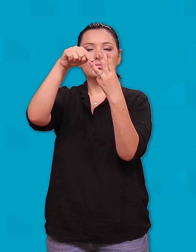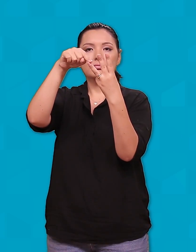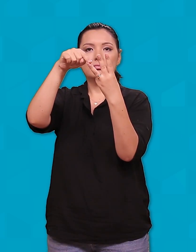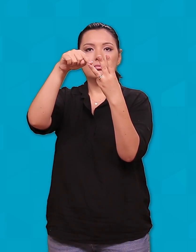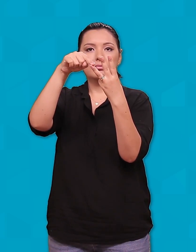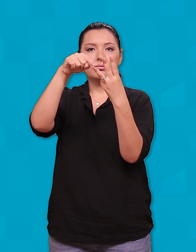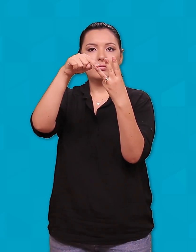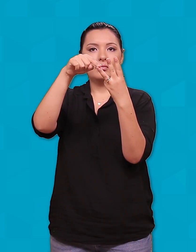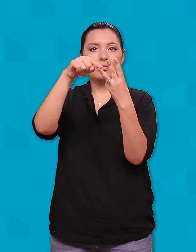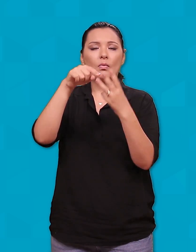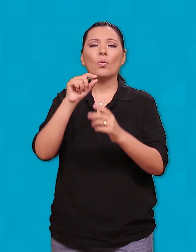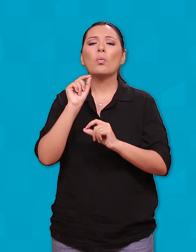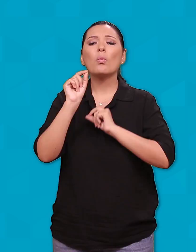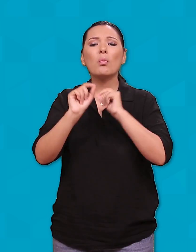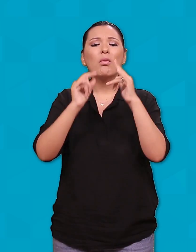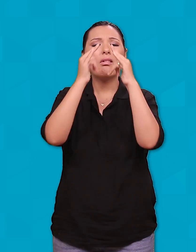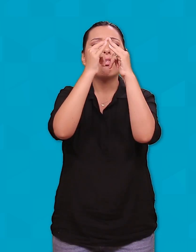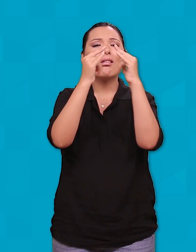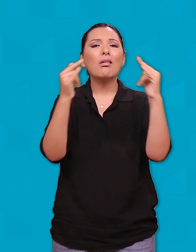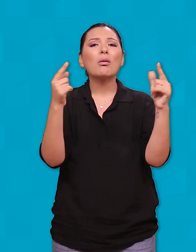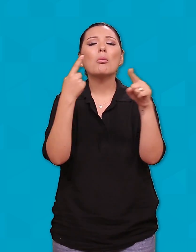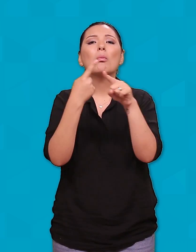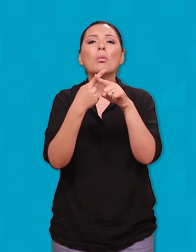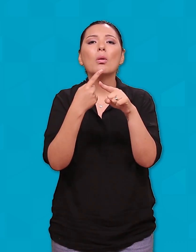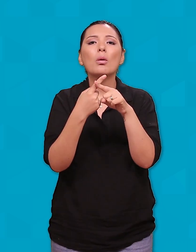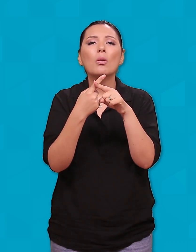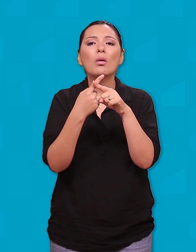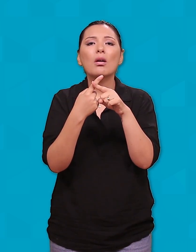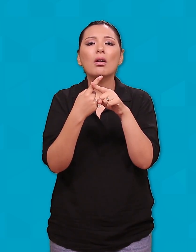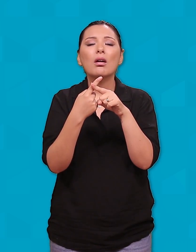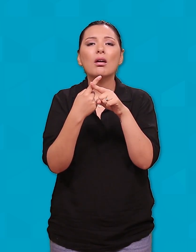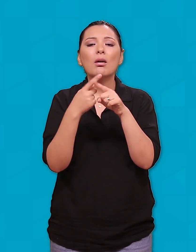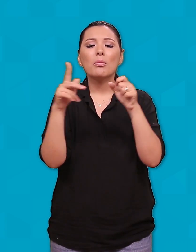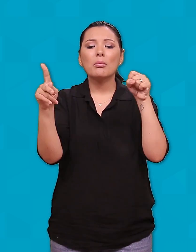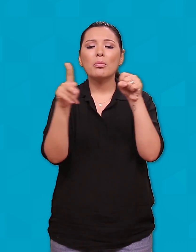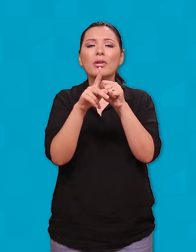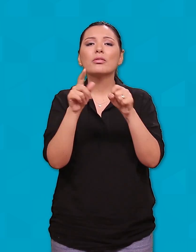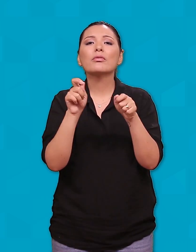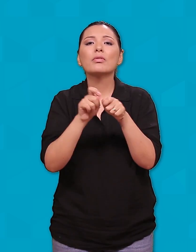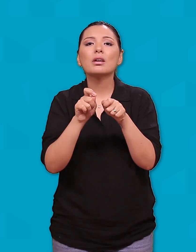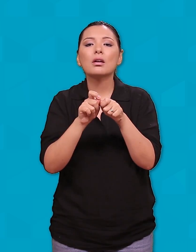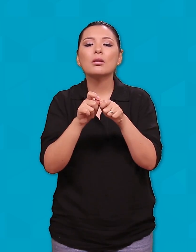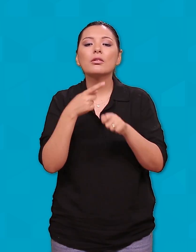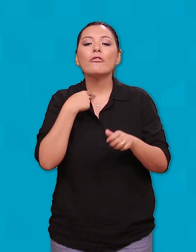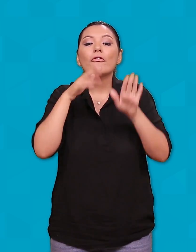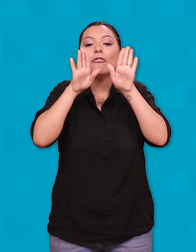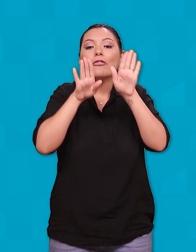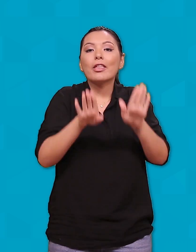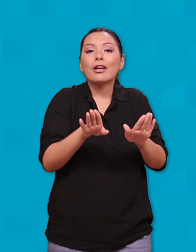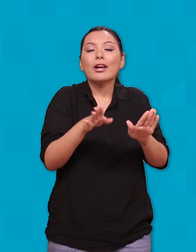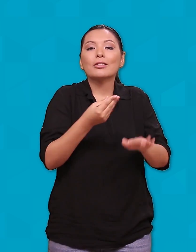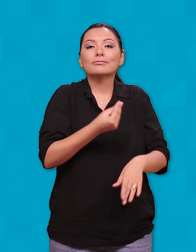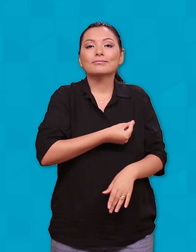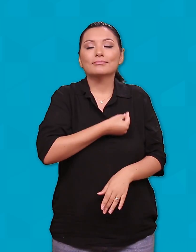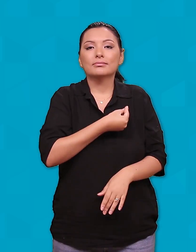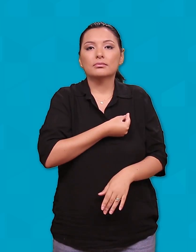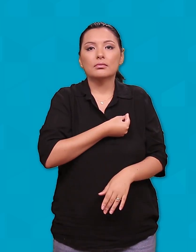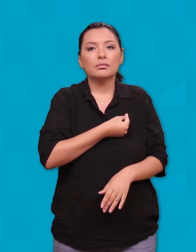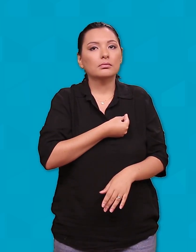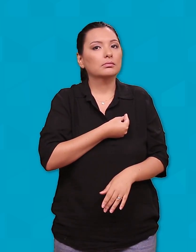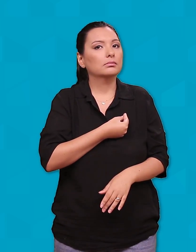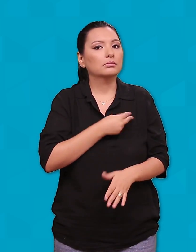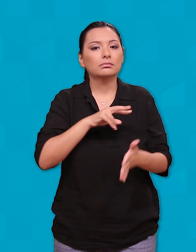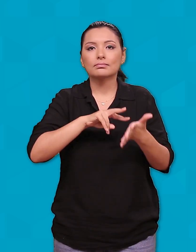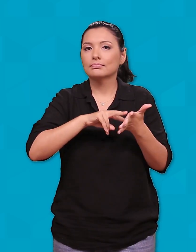As tendas que Pedro queria fazer expressam uma certa acomodação e isso é o